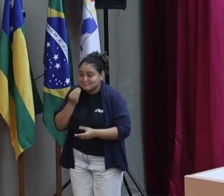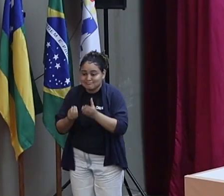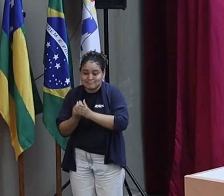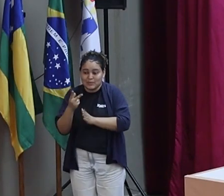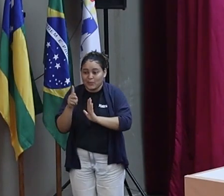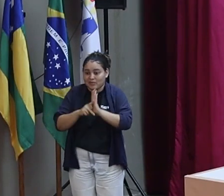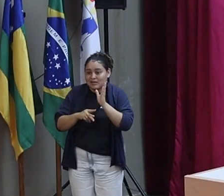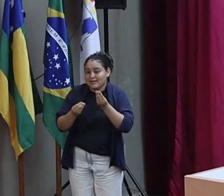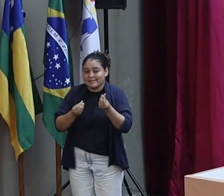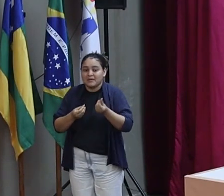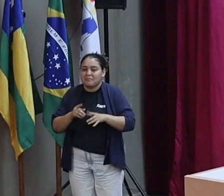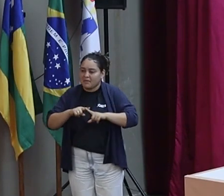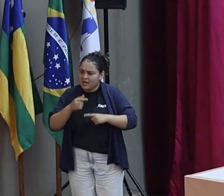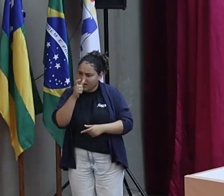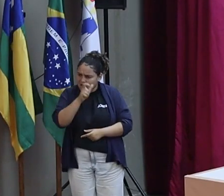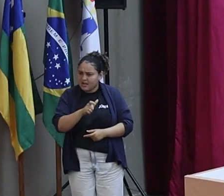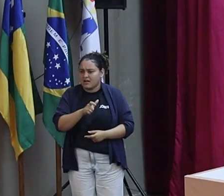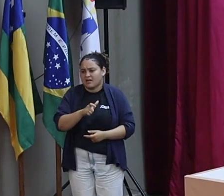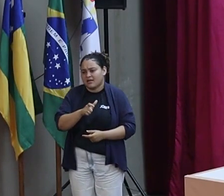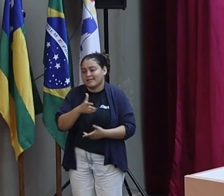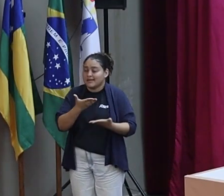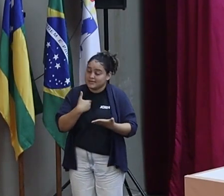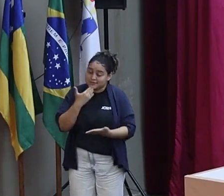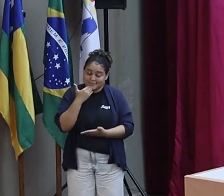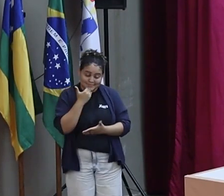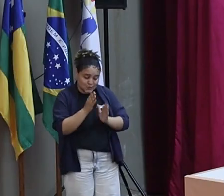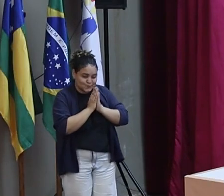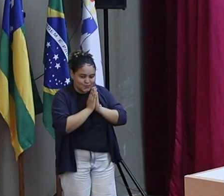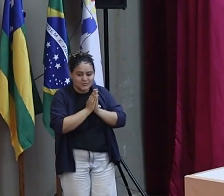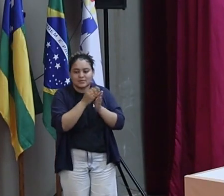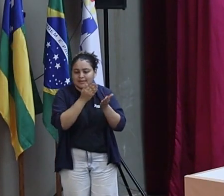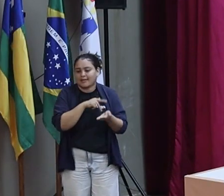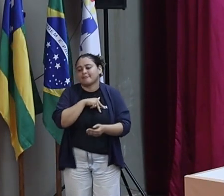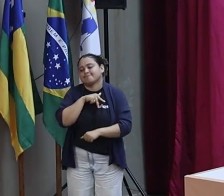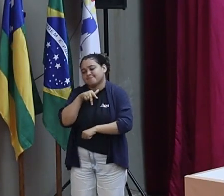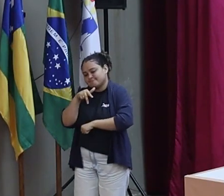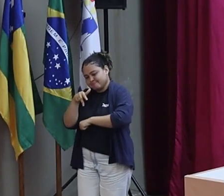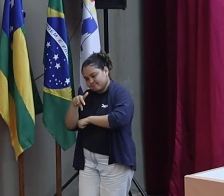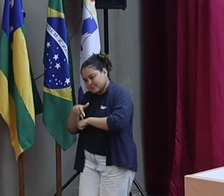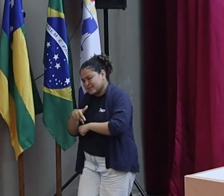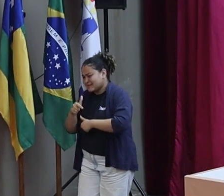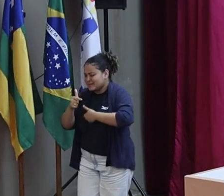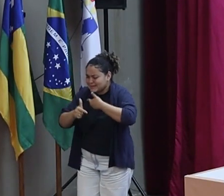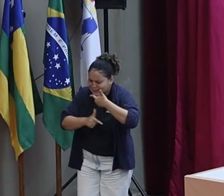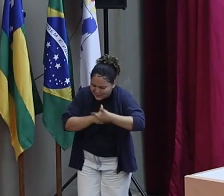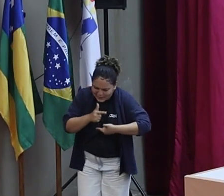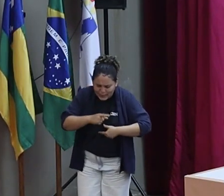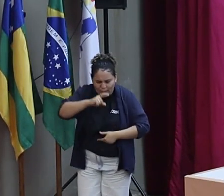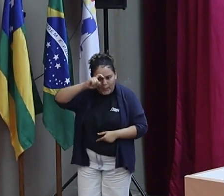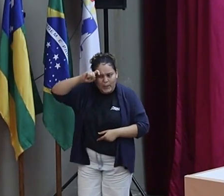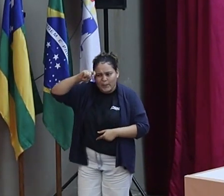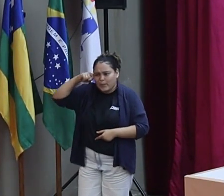se dispôs, claro que nós pedimos e tudo, e foi um trabalho enorme, porque